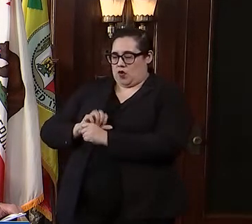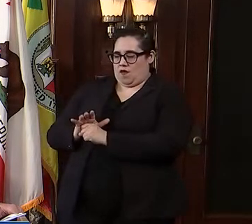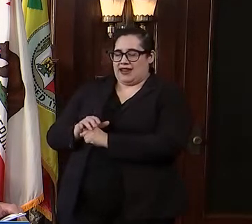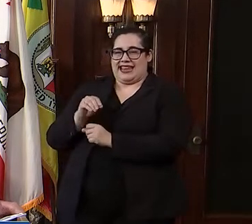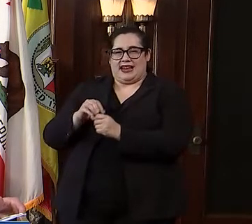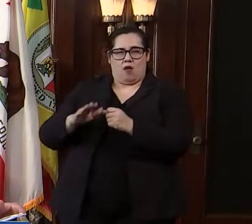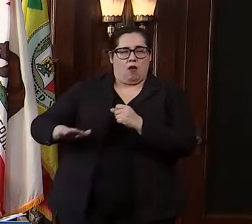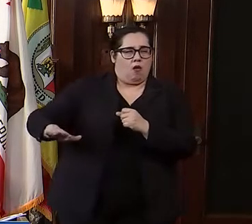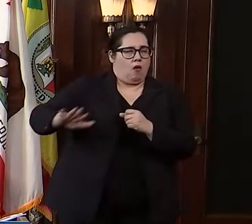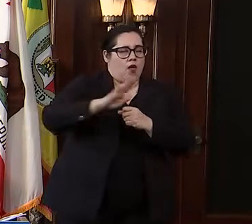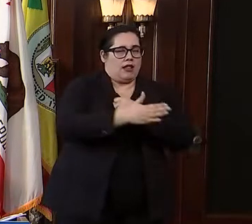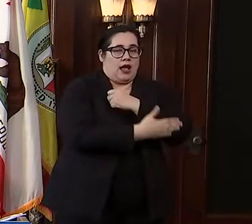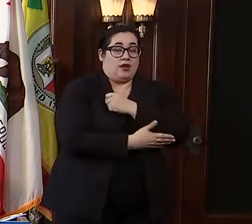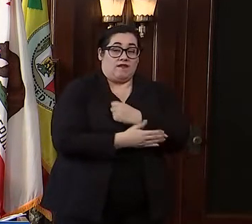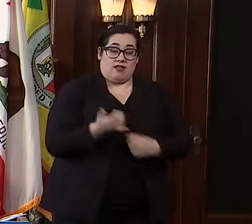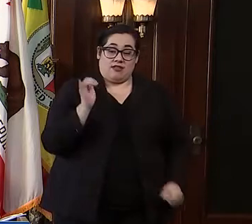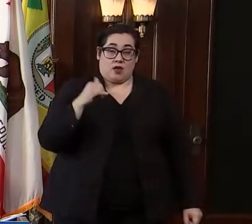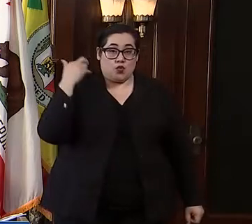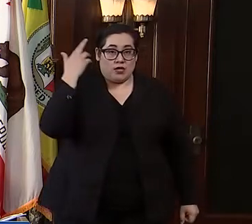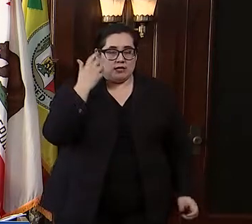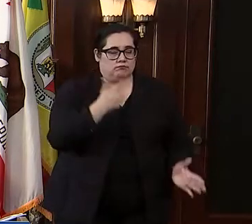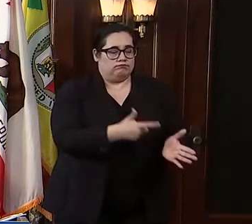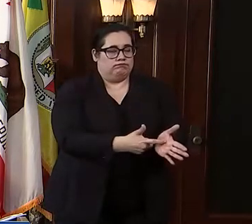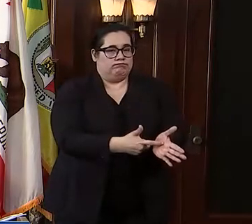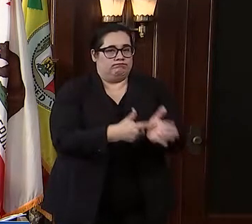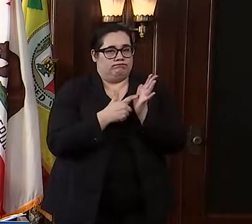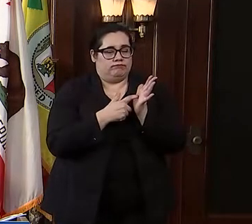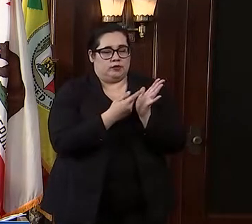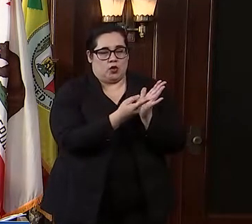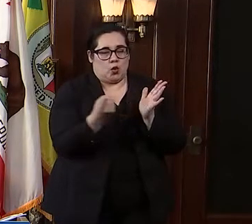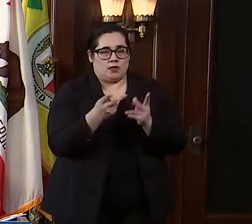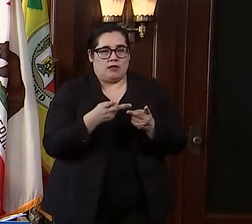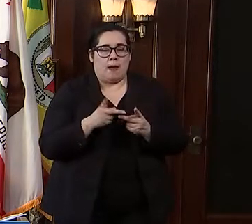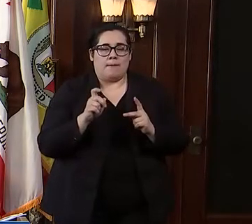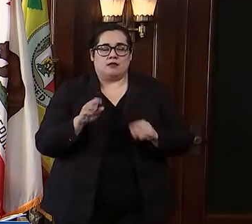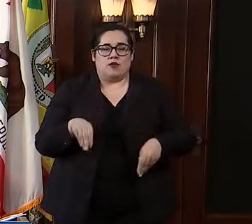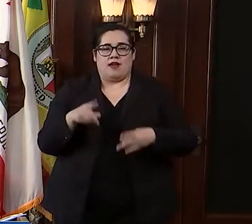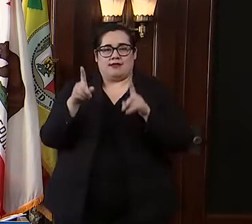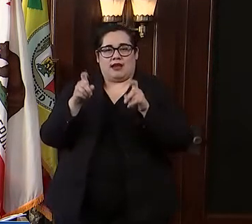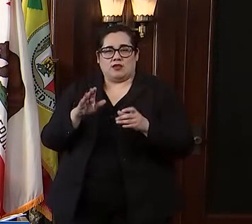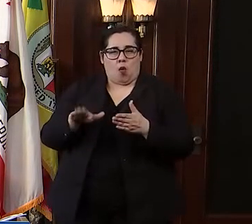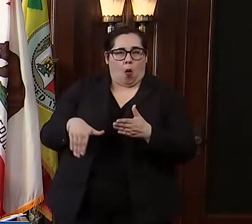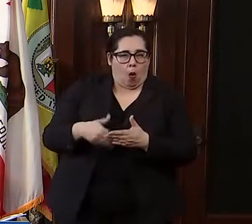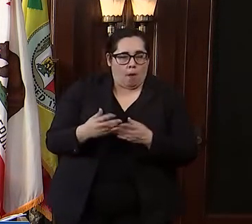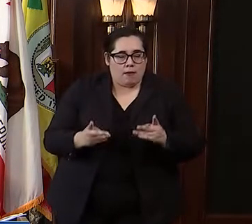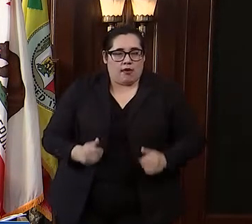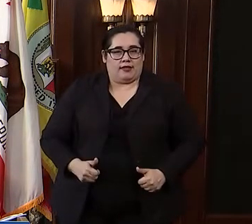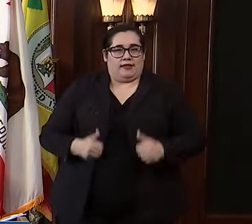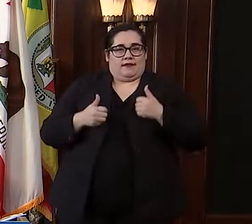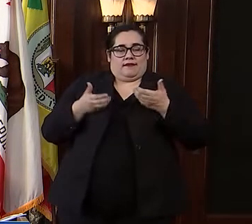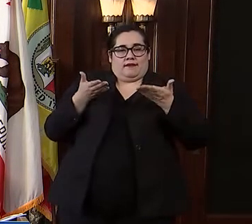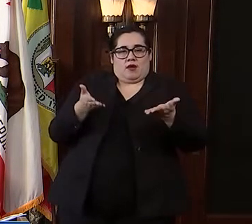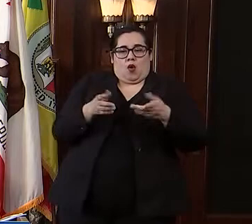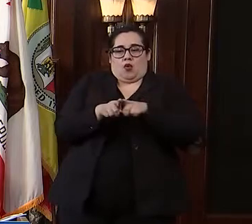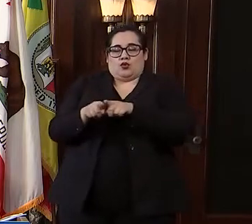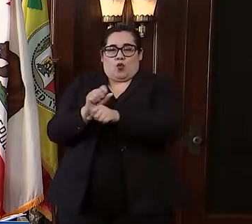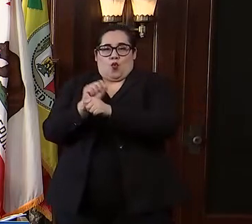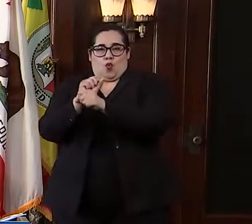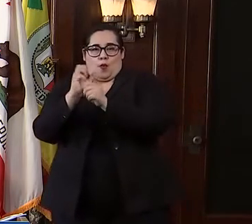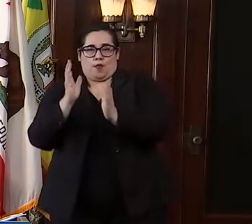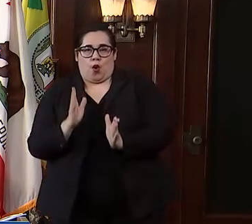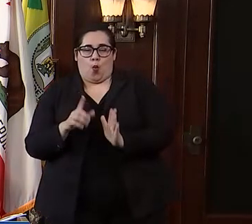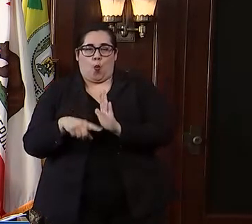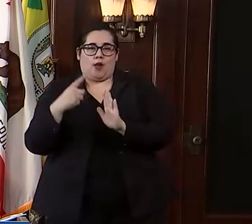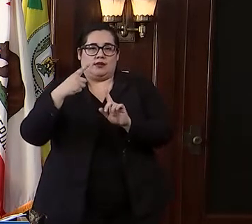condado. Por eso requerimos que estos lugares hagan pruebas a todos sus residentes y empleados una vez